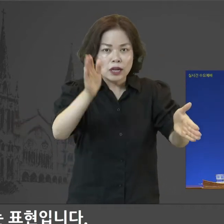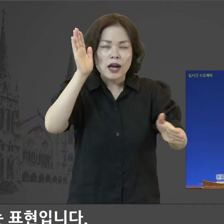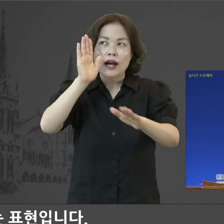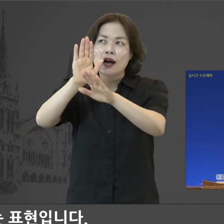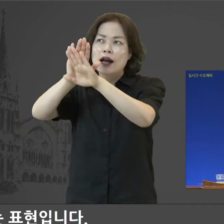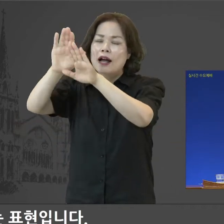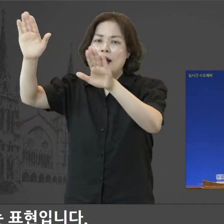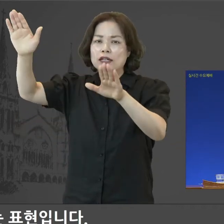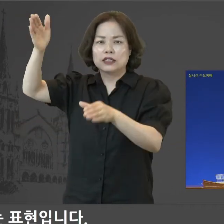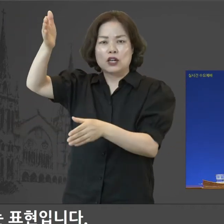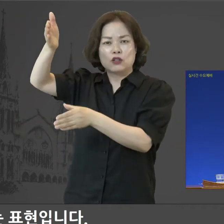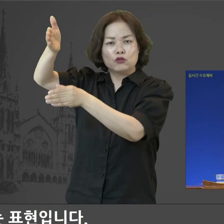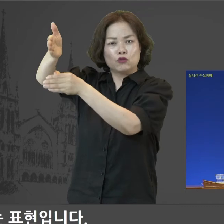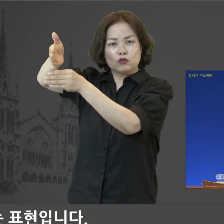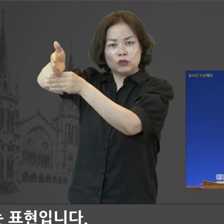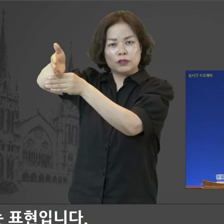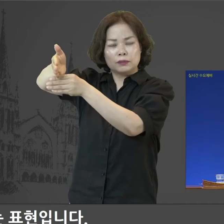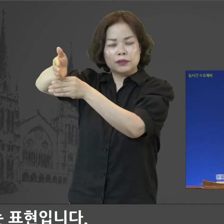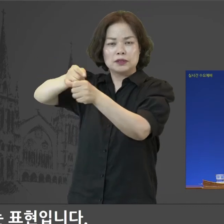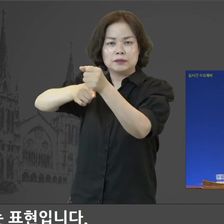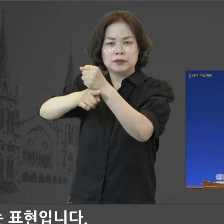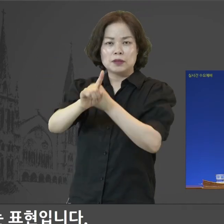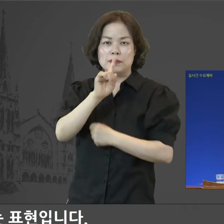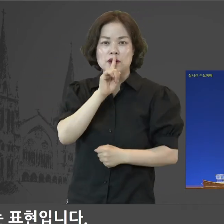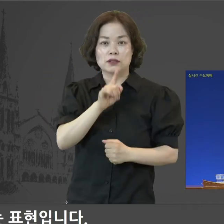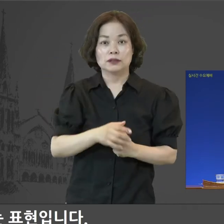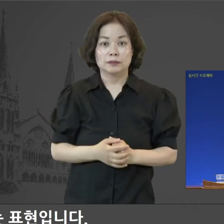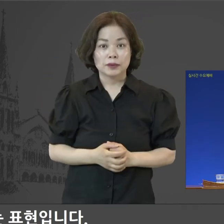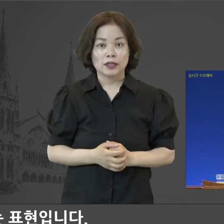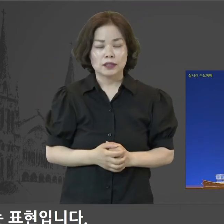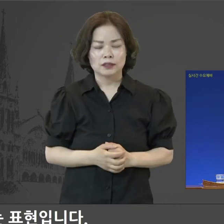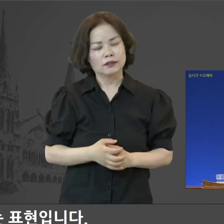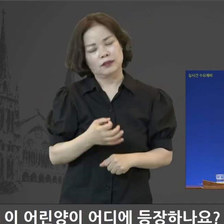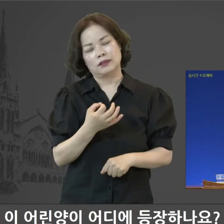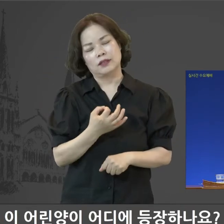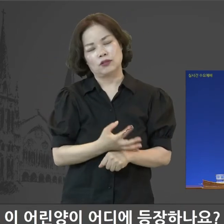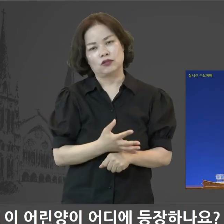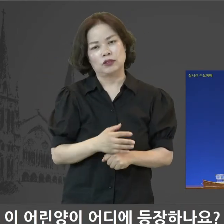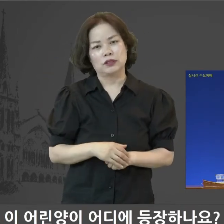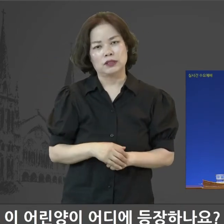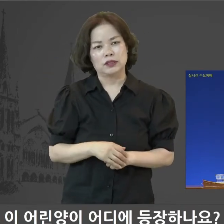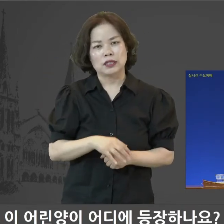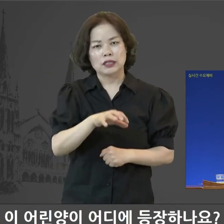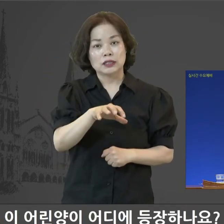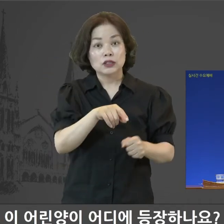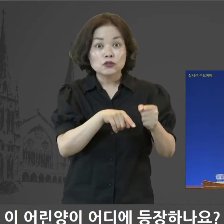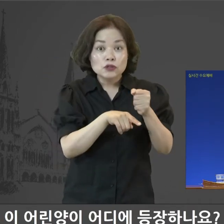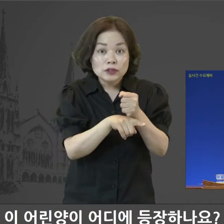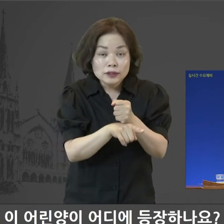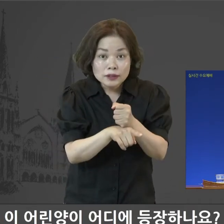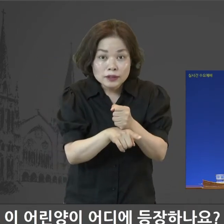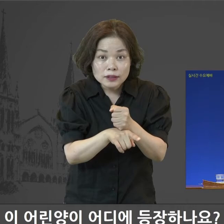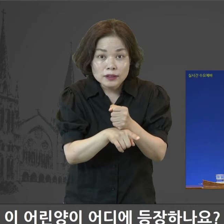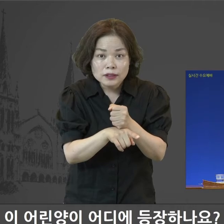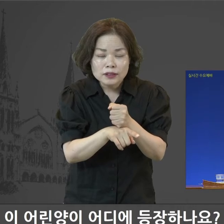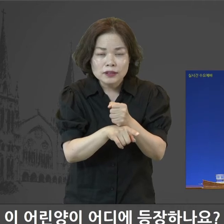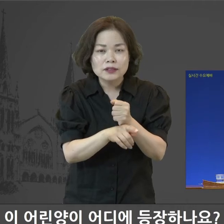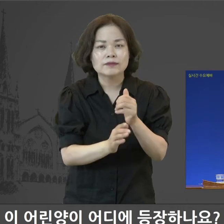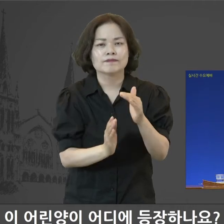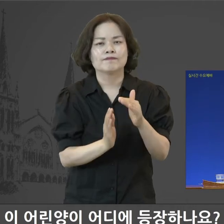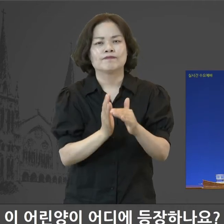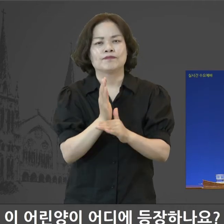하늘의 중심을 의미합니다. 이게 단순히 장소적인 의미를 좀